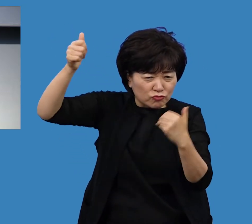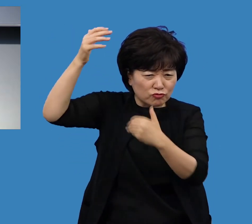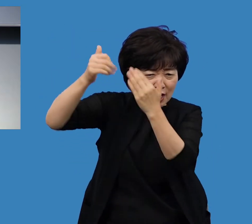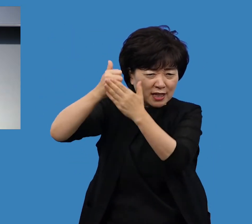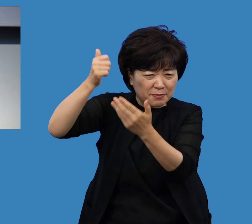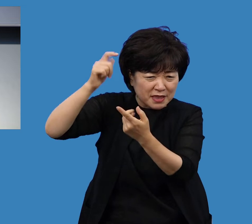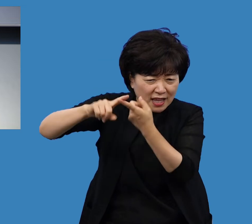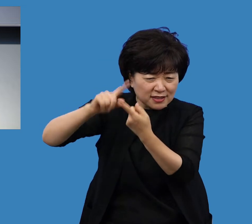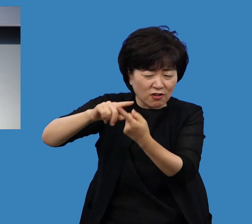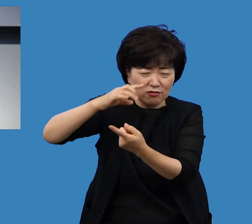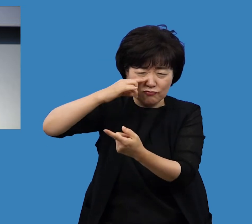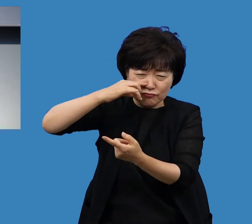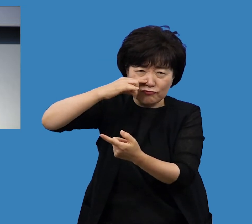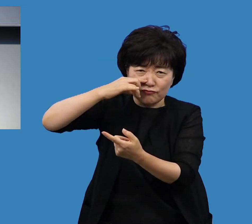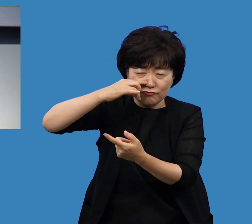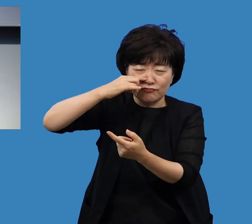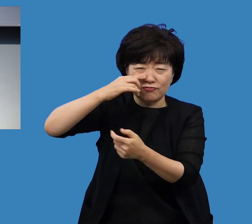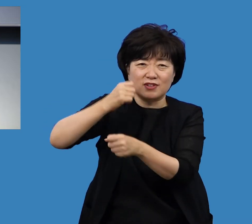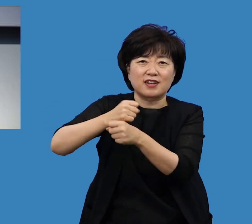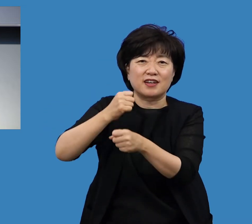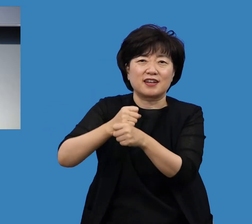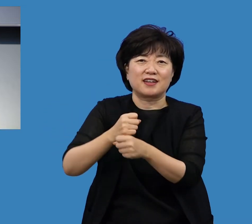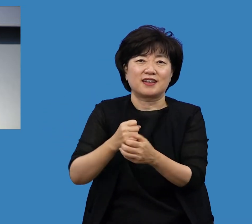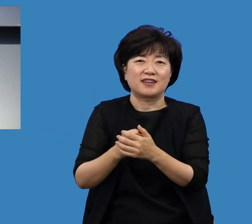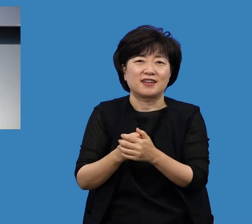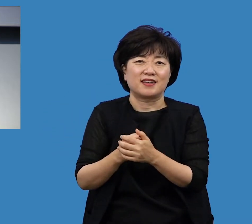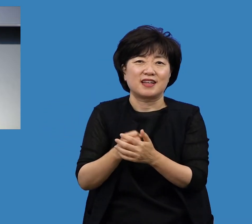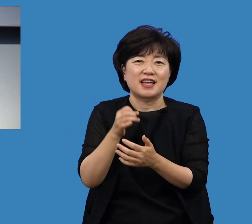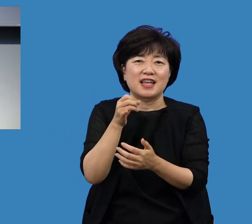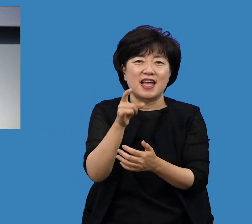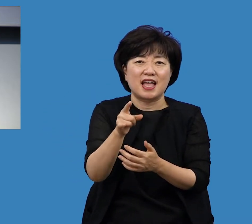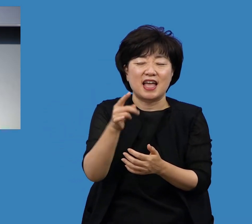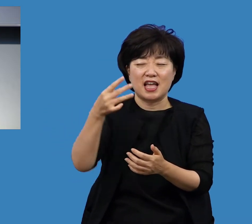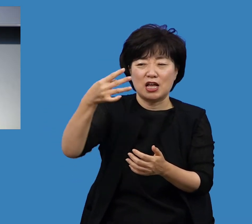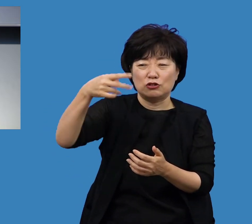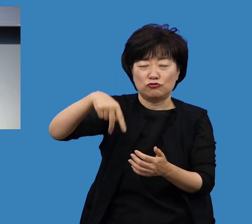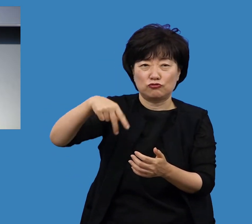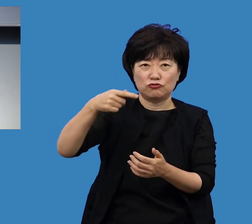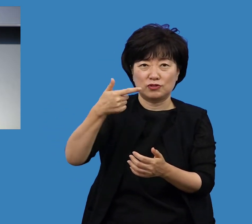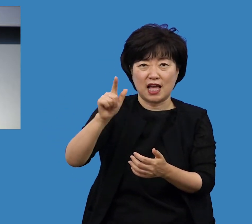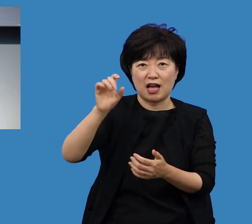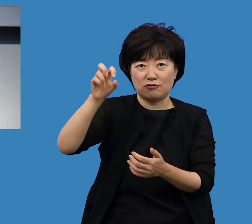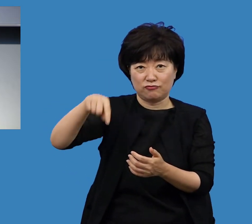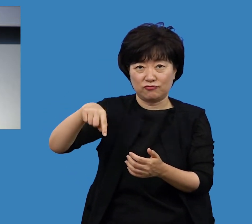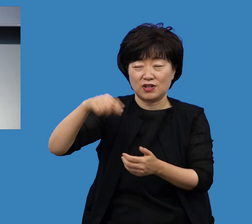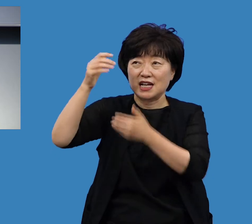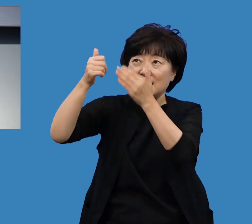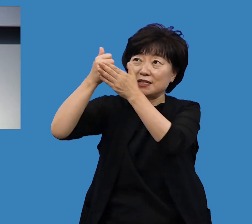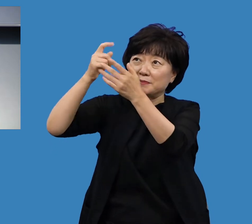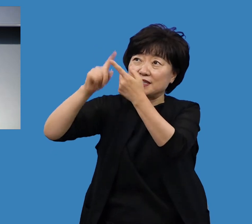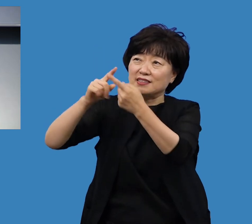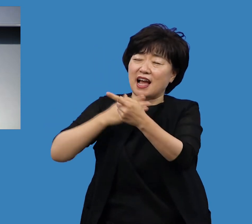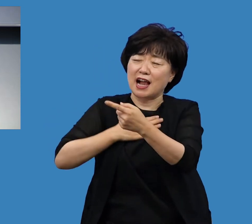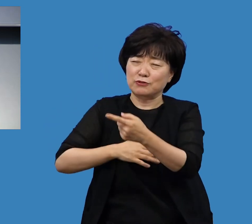이게 뭐예요? 제 혼이 에류나오 하는 거예요. 그래서 이 하나님을 알고 싶은